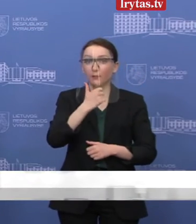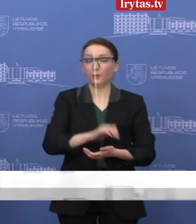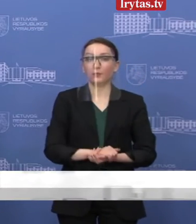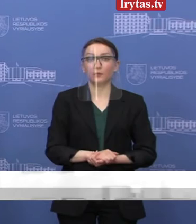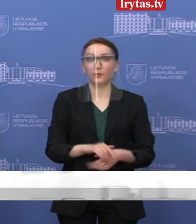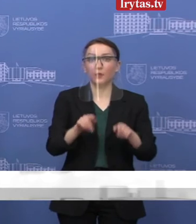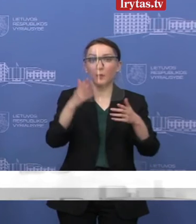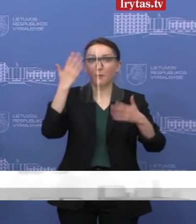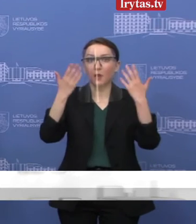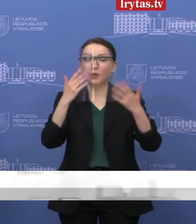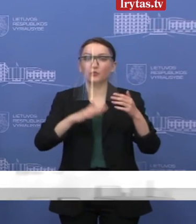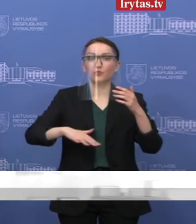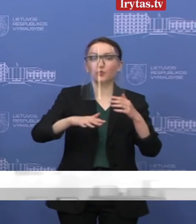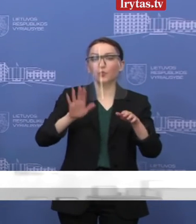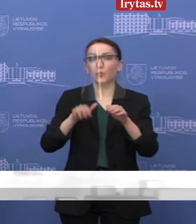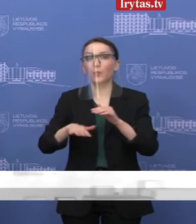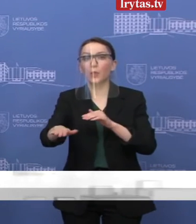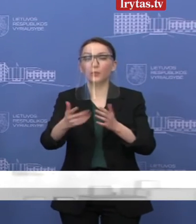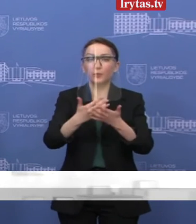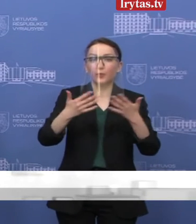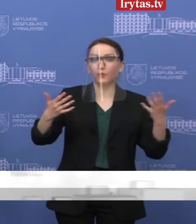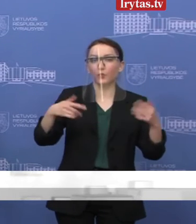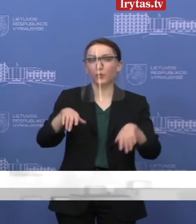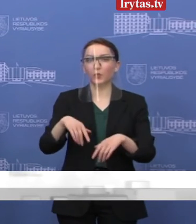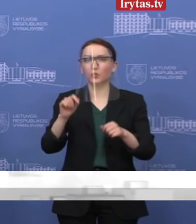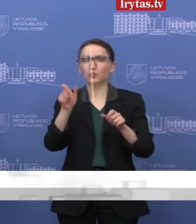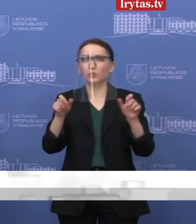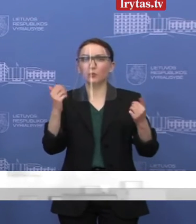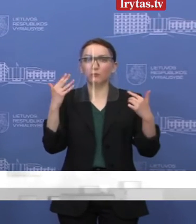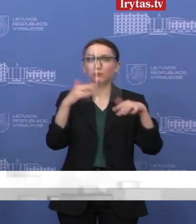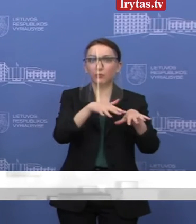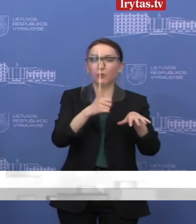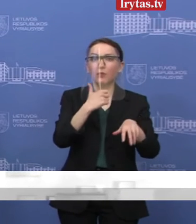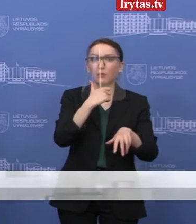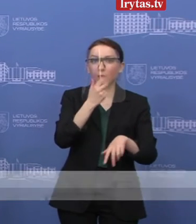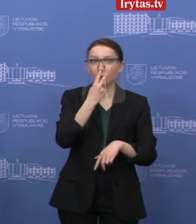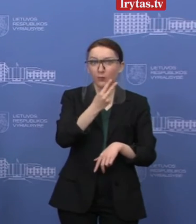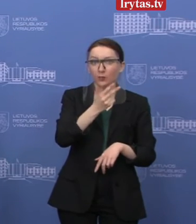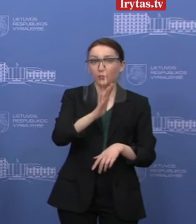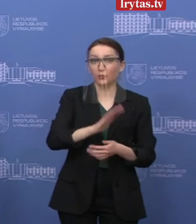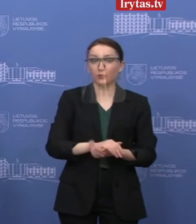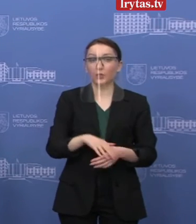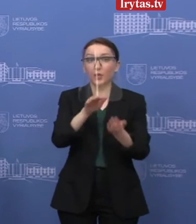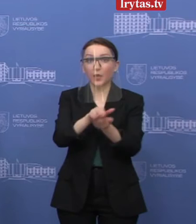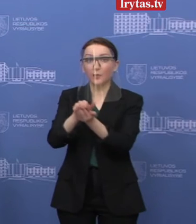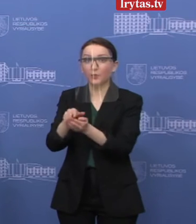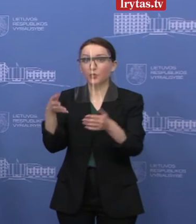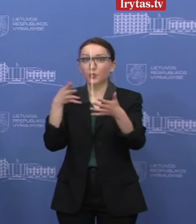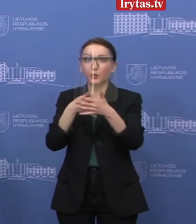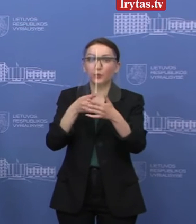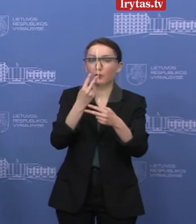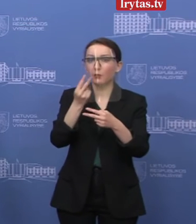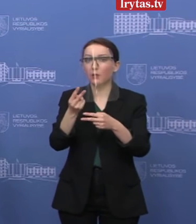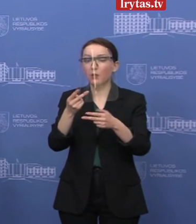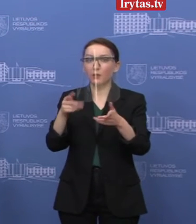stebėsena, parkų, skverų, paplūdimių, kitų tikėtinų žmonių susibūrimo vietų stebėsena, kapinių ir jų priežiūrų ir